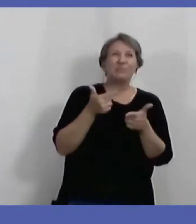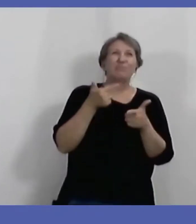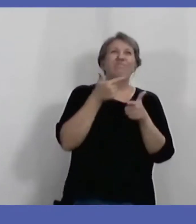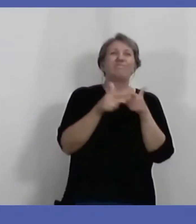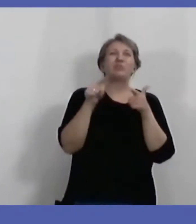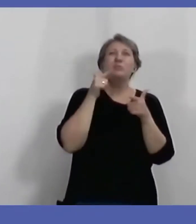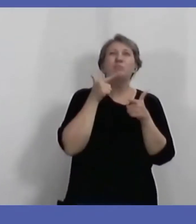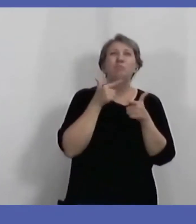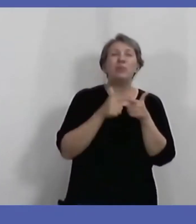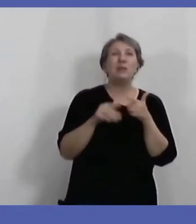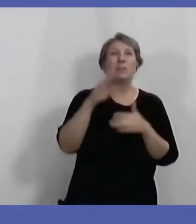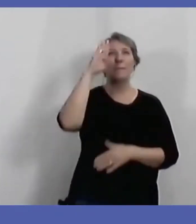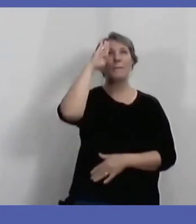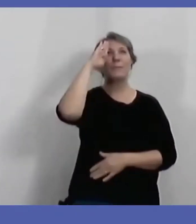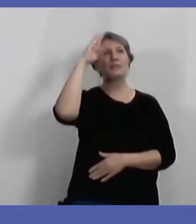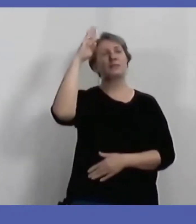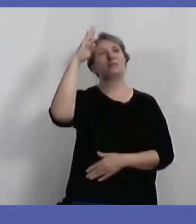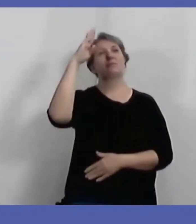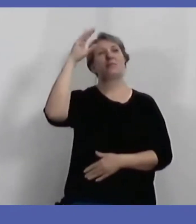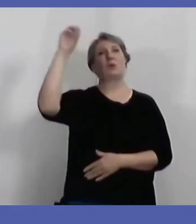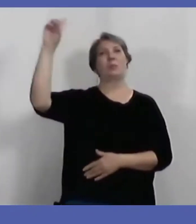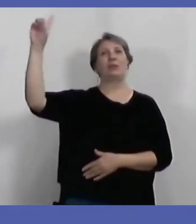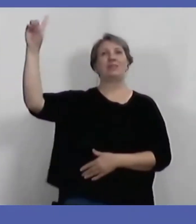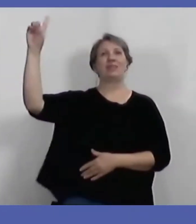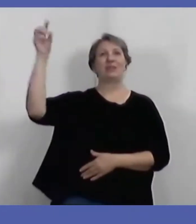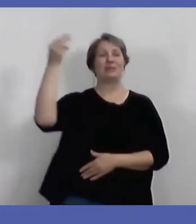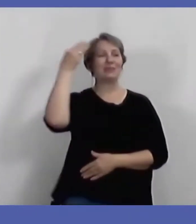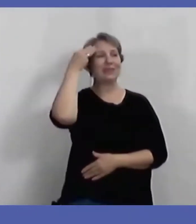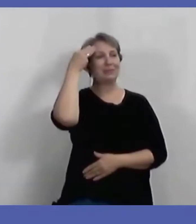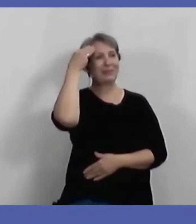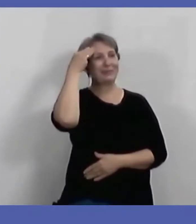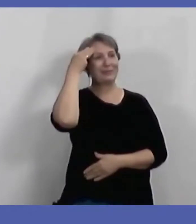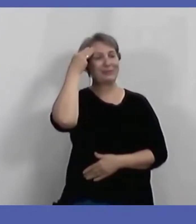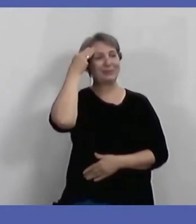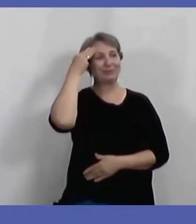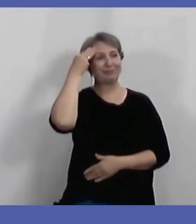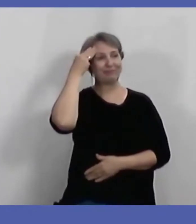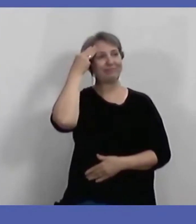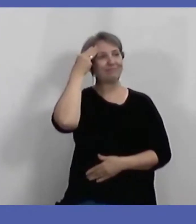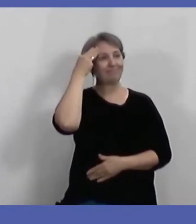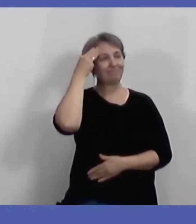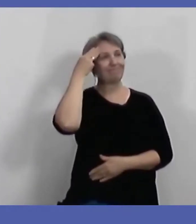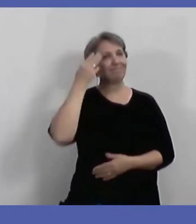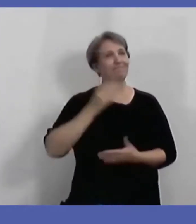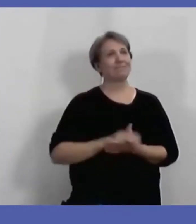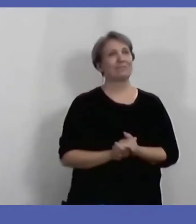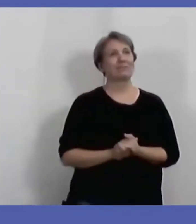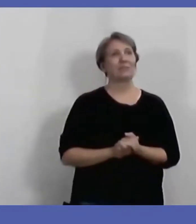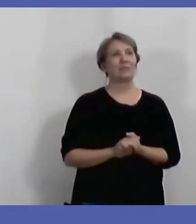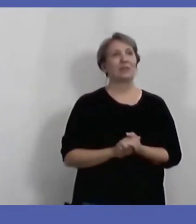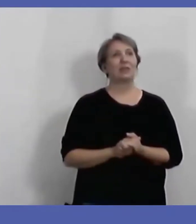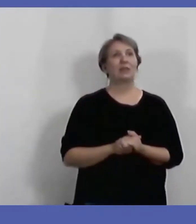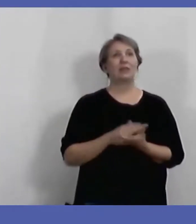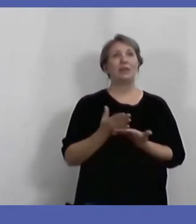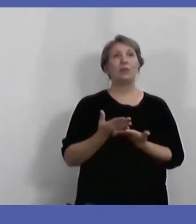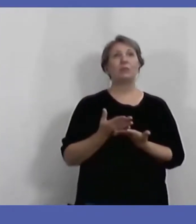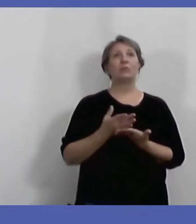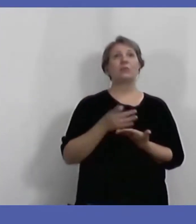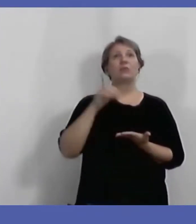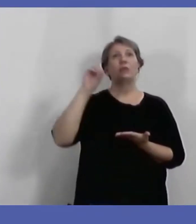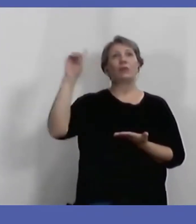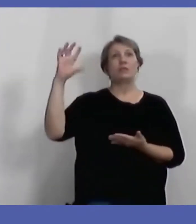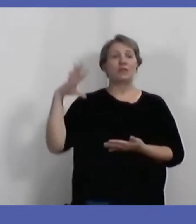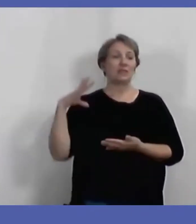nossa alma. Deus vai deixar a alma de fora? O Senhor vai salvar o espírito, vai salvar o